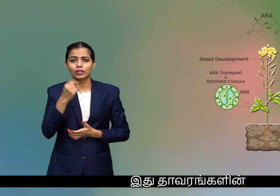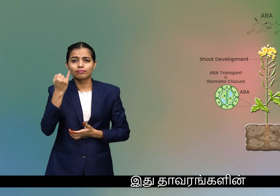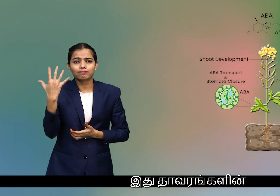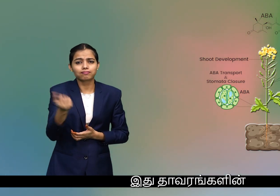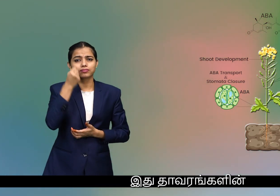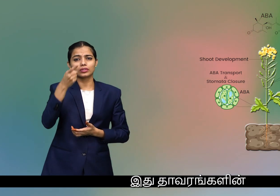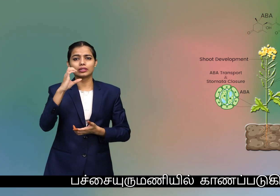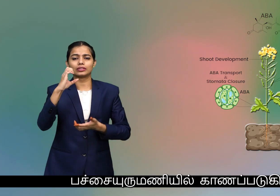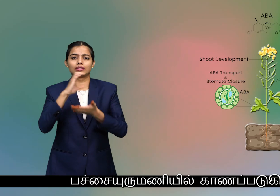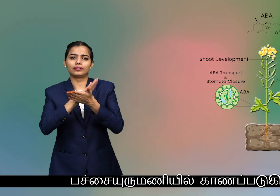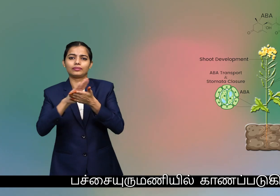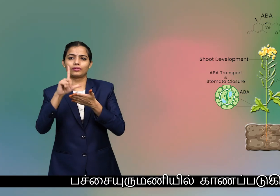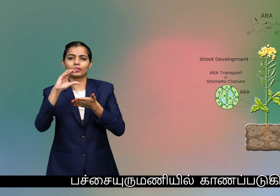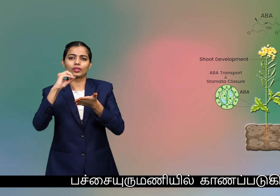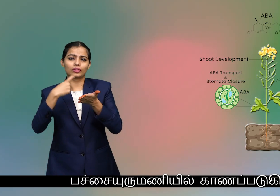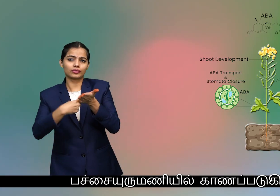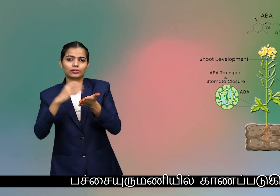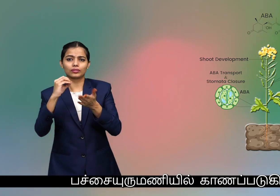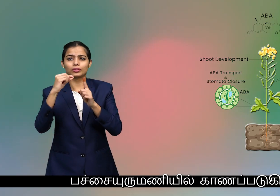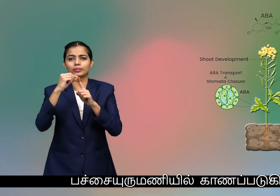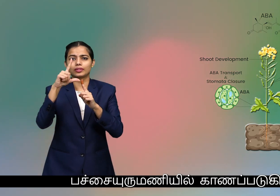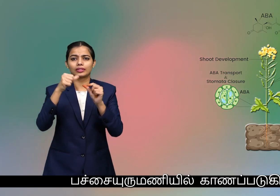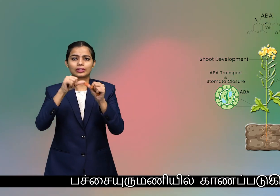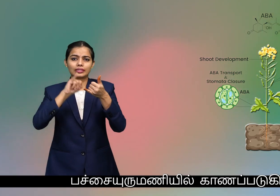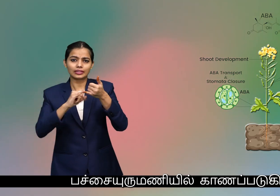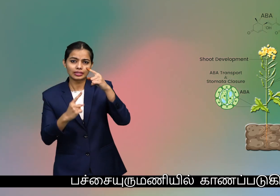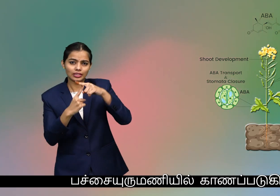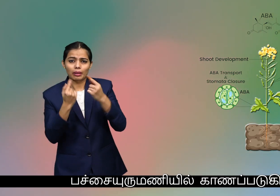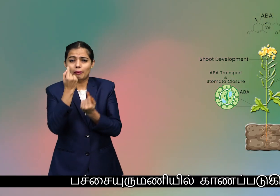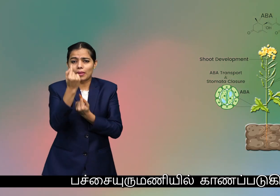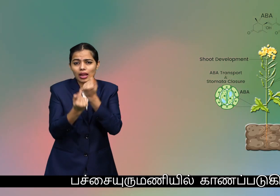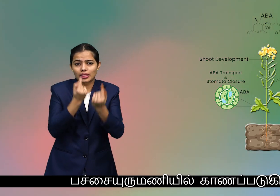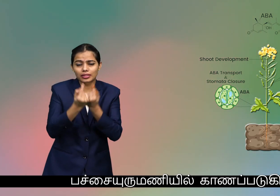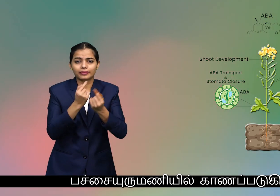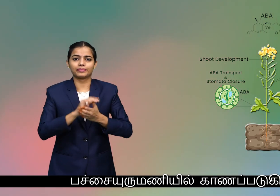இது தாவரங்களின் பச்சையுறு மணியில் காணப்படுகிறது.